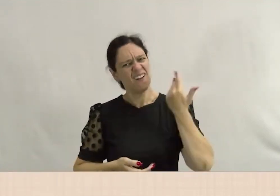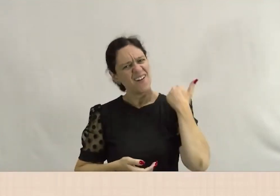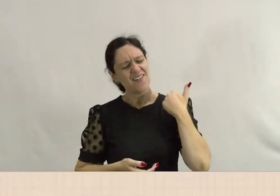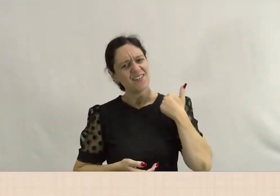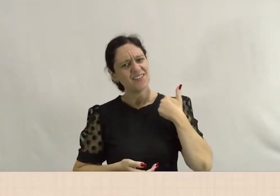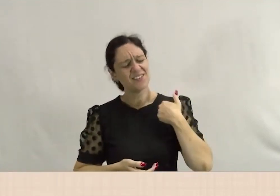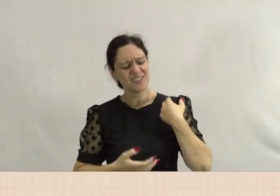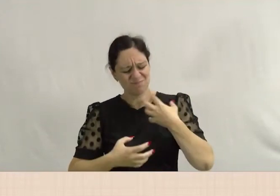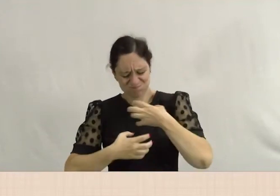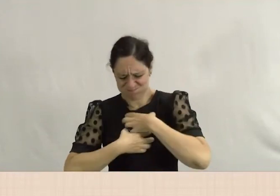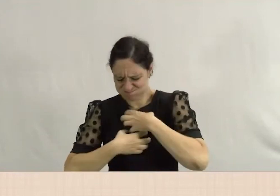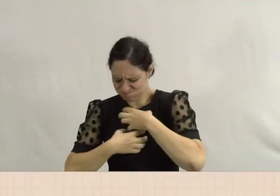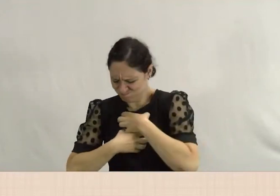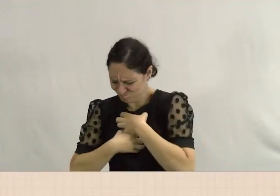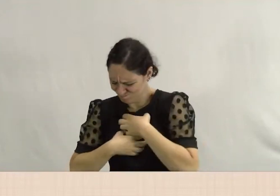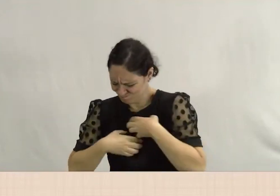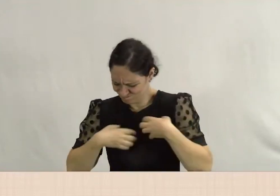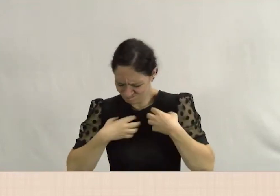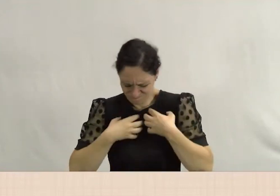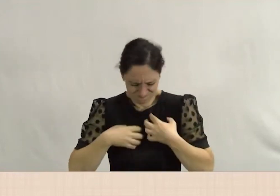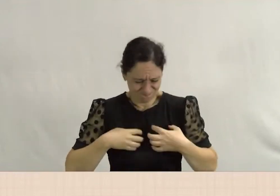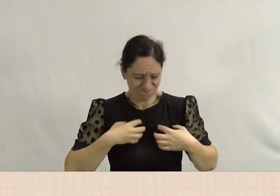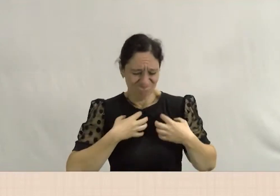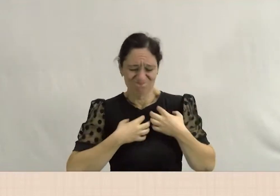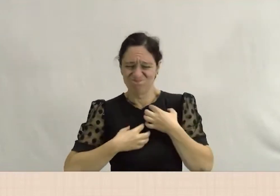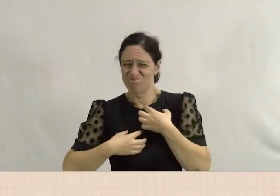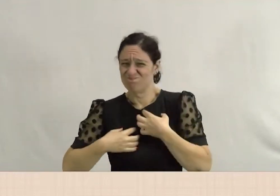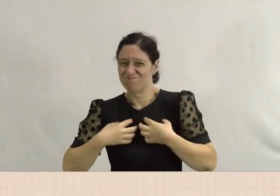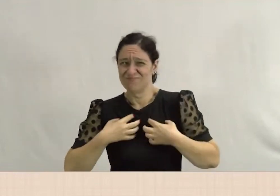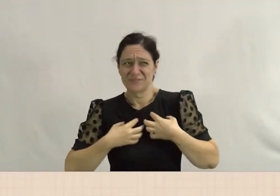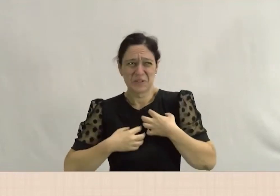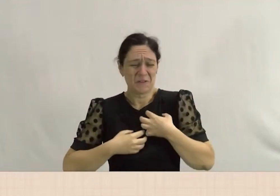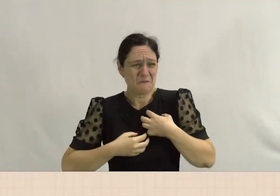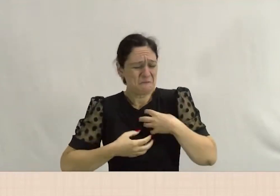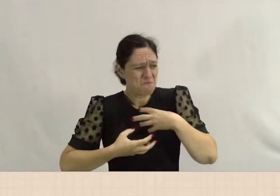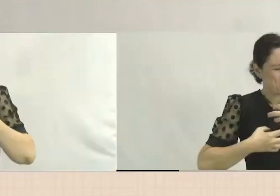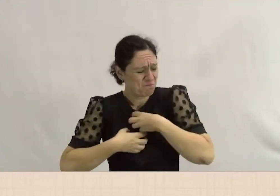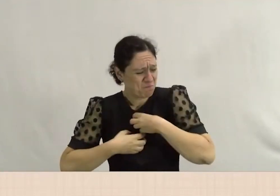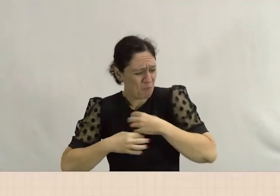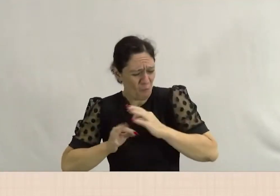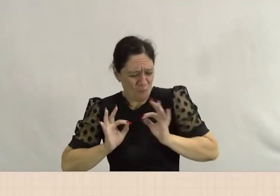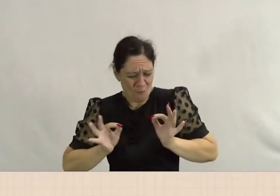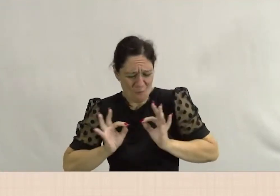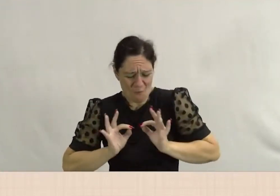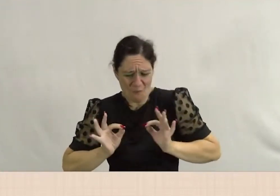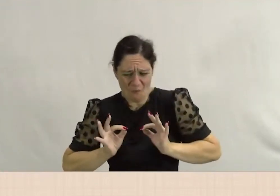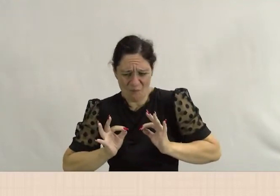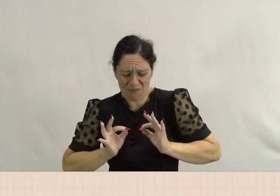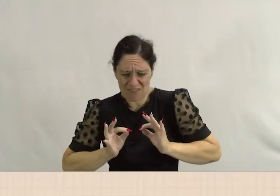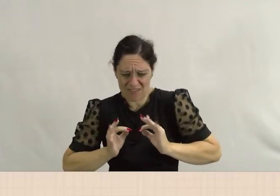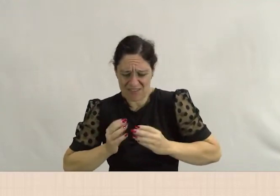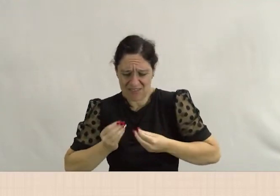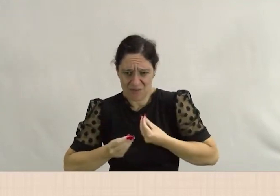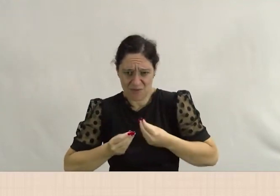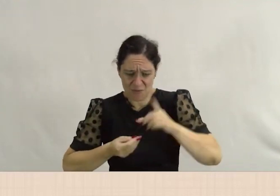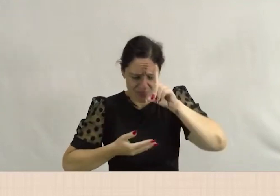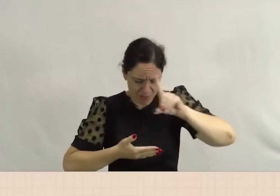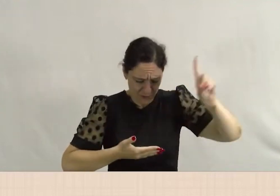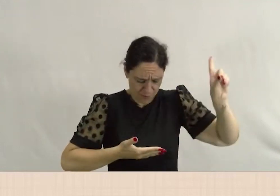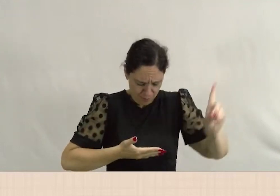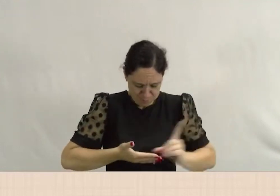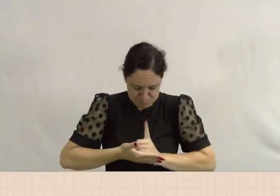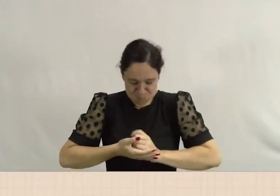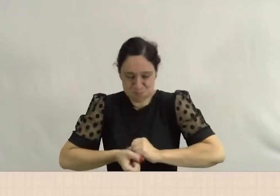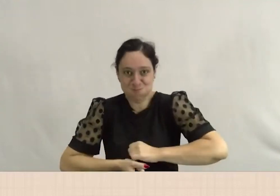era um homem vazio? Um homem que tem um vazio que nada pôde nos preencher. Essa não era a